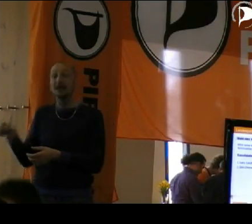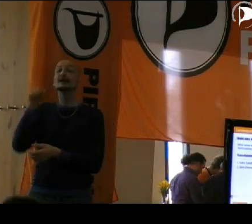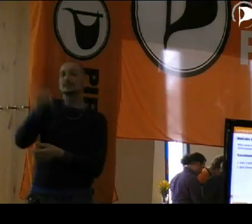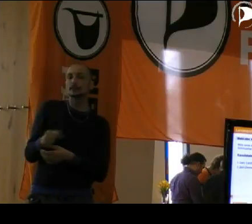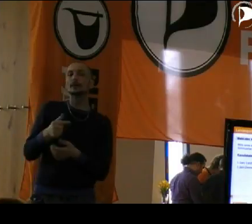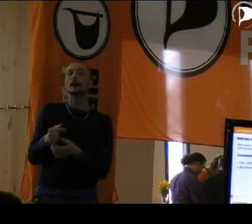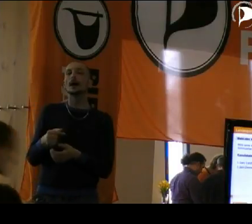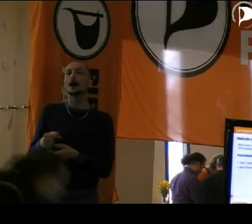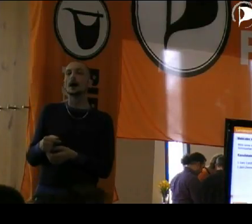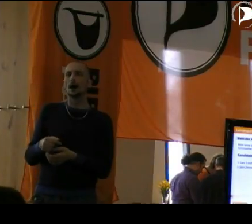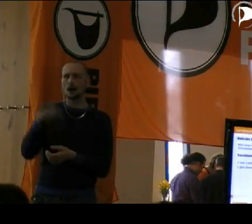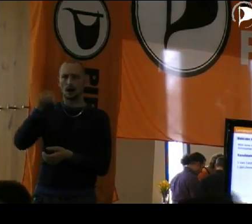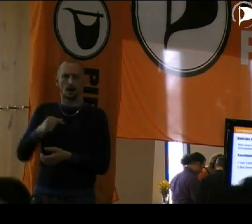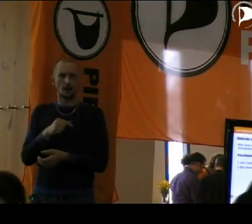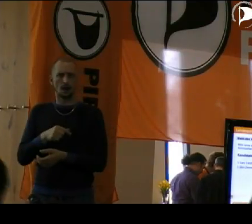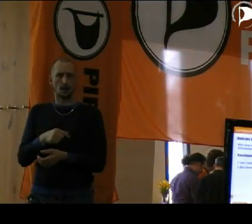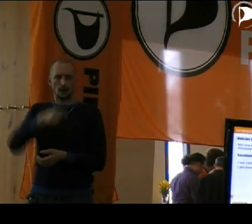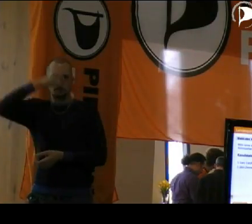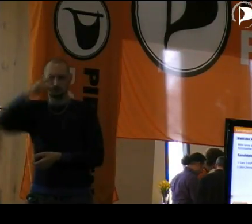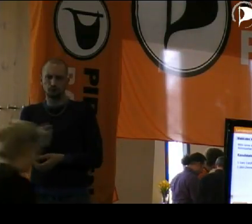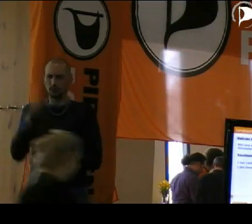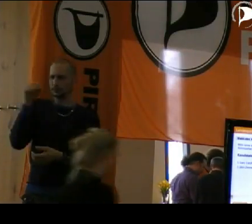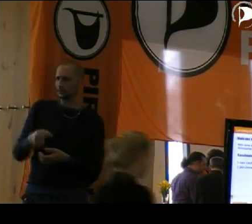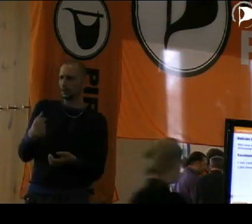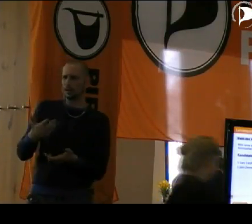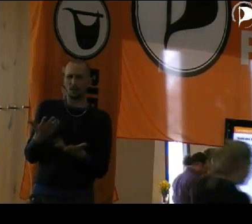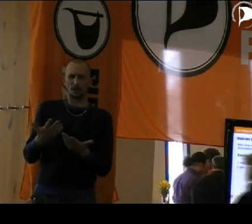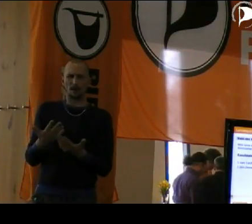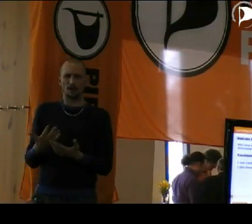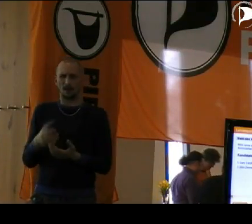ich sehe das nicht ein diese eintritt